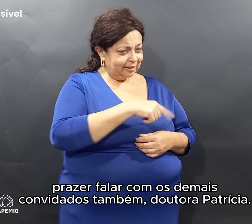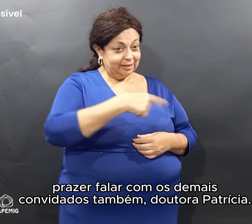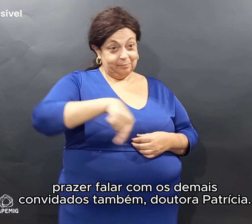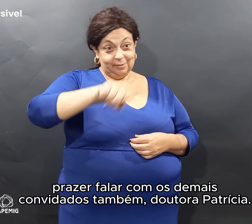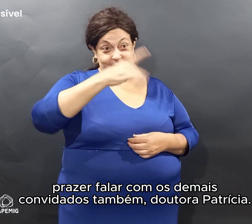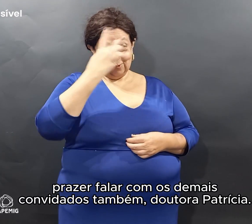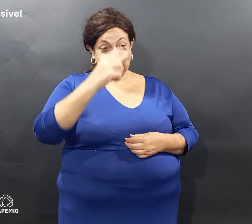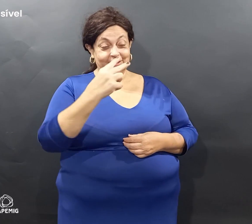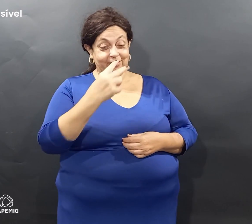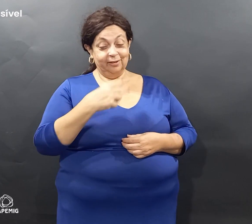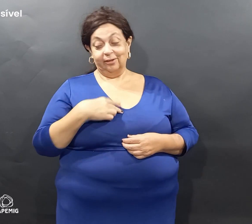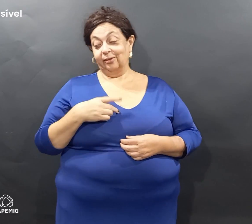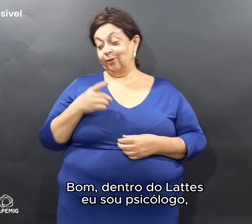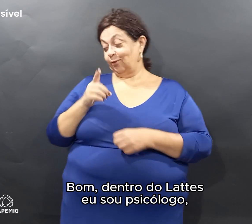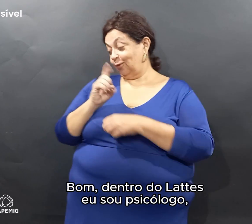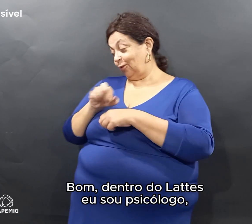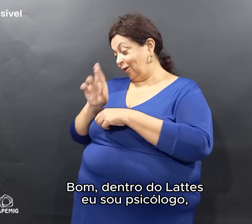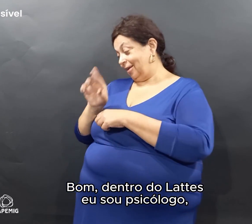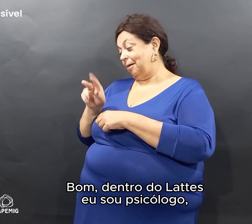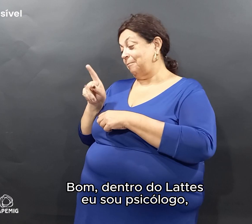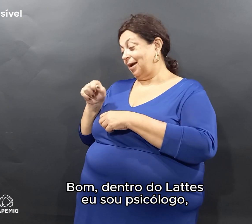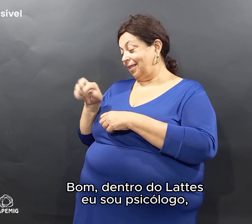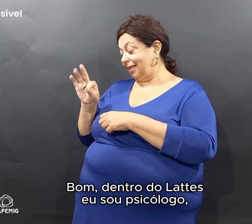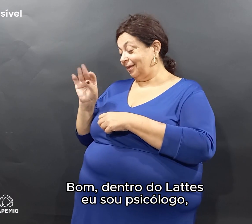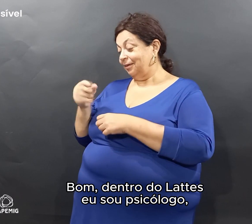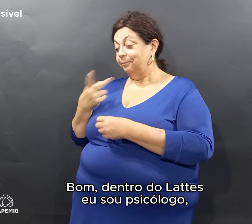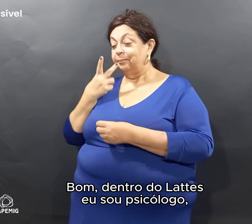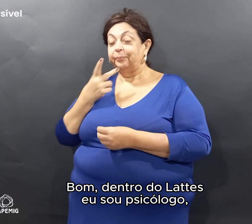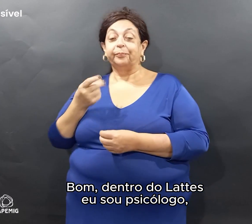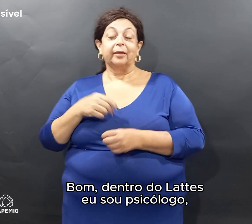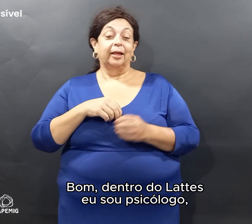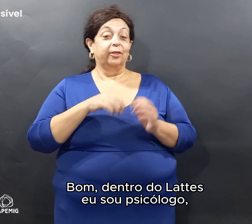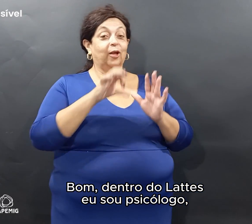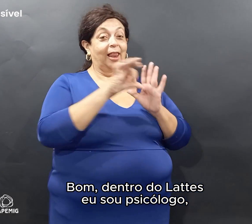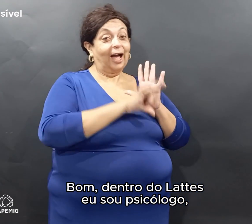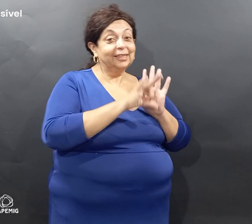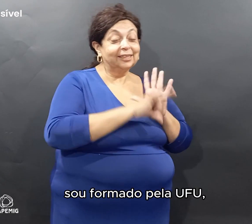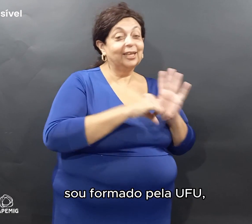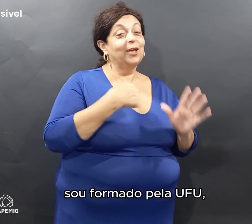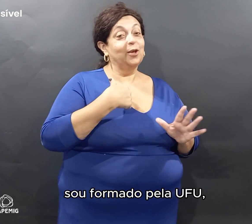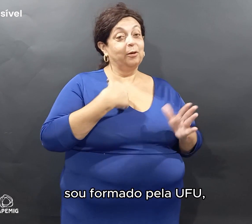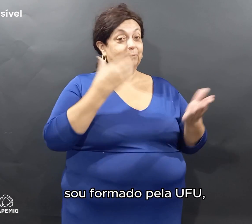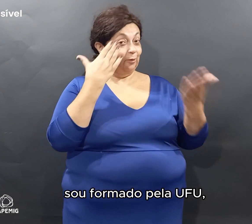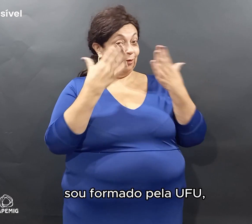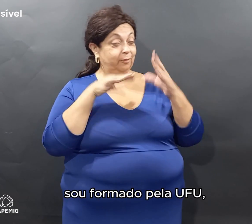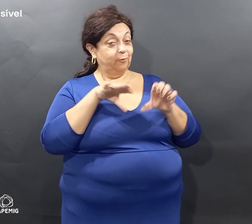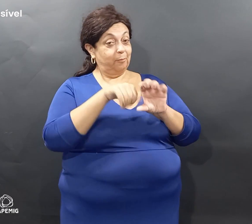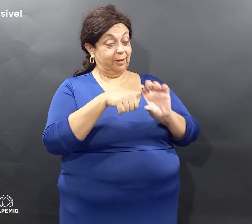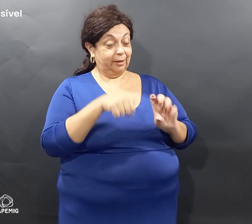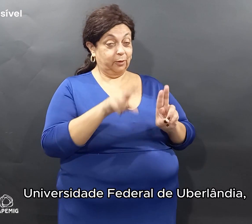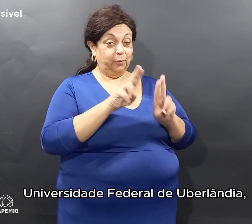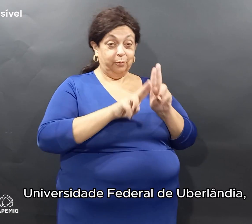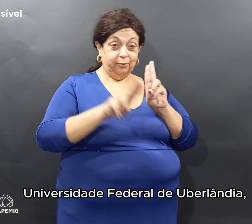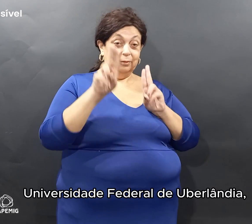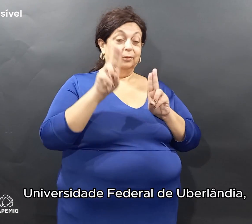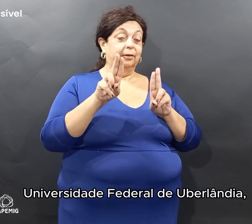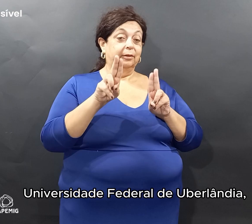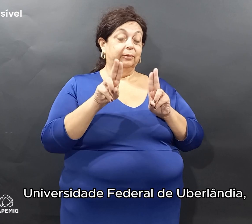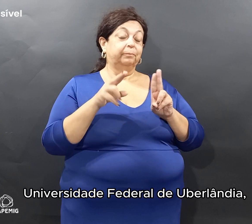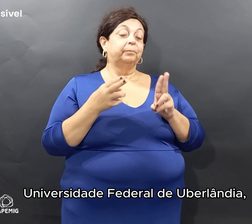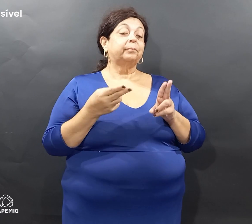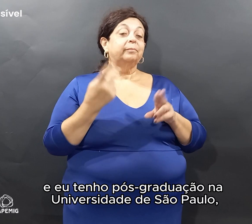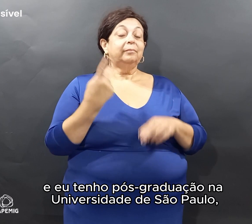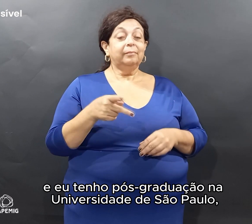também, doutora Patrícia. Bom, dentro do Lattes eu sou psicólogo, sou formado pela UFO, Universidade Federal